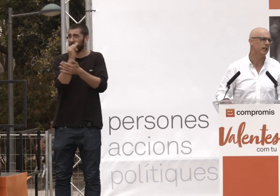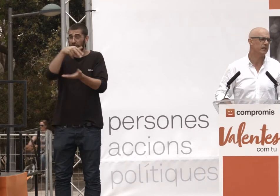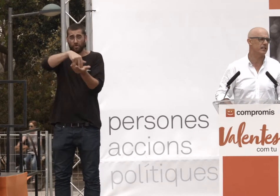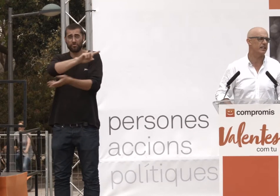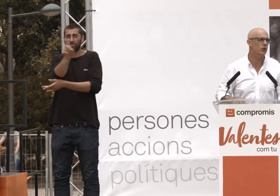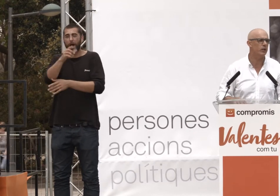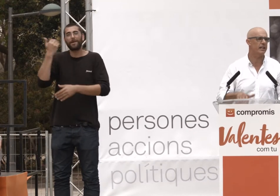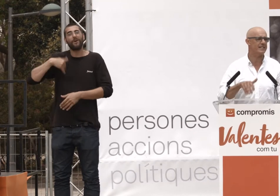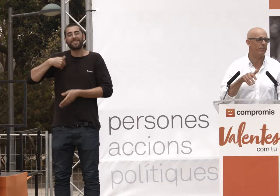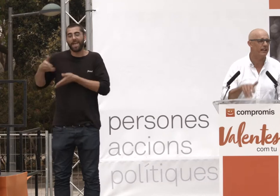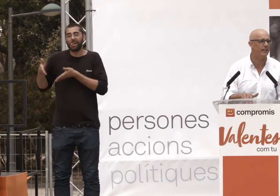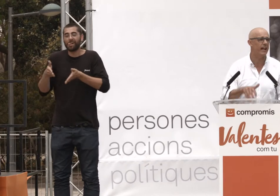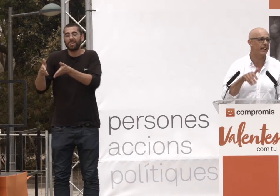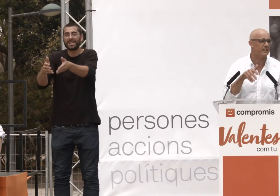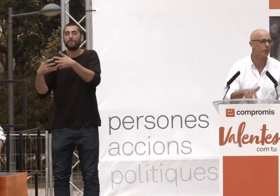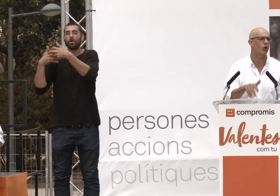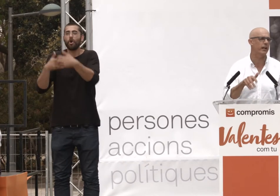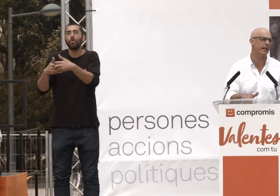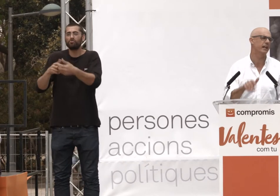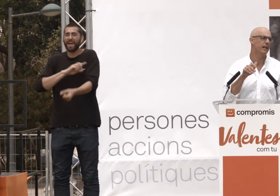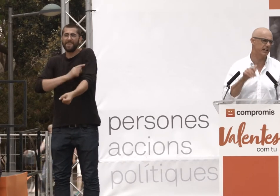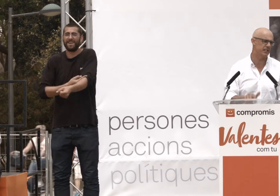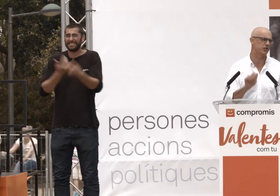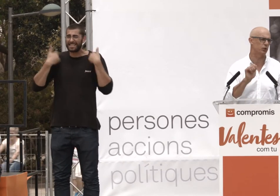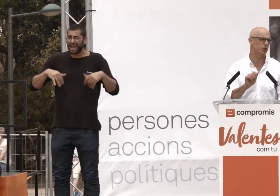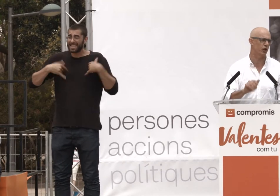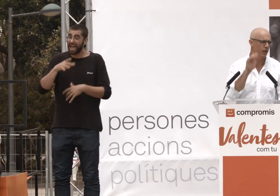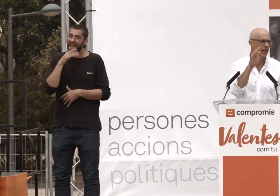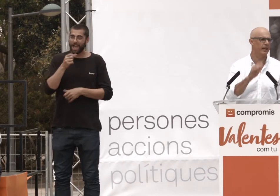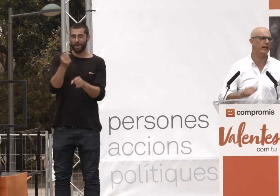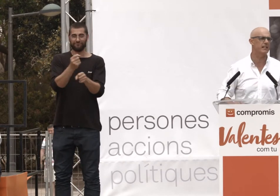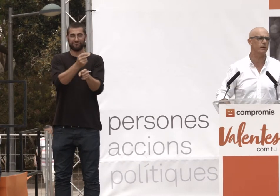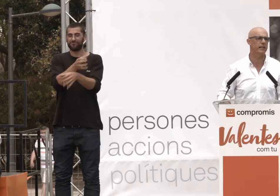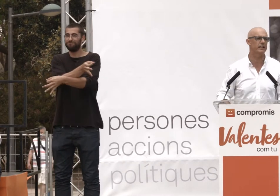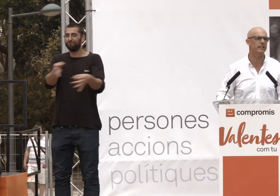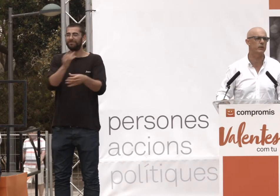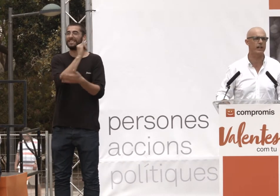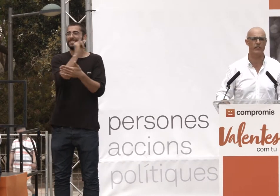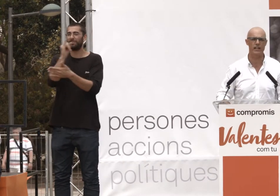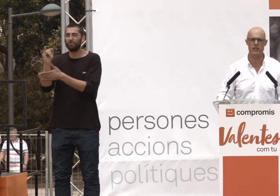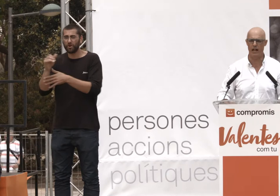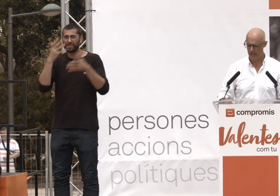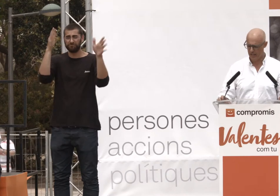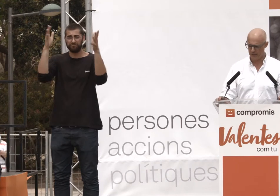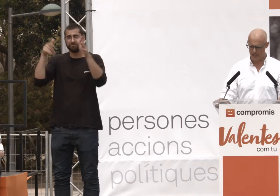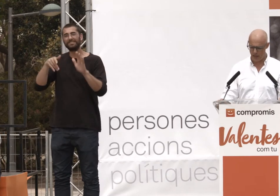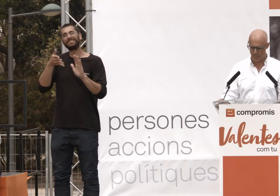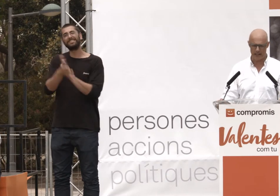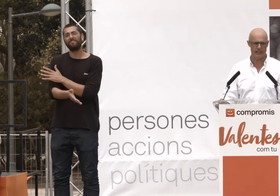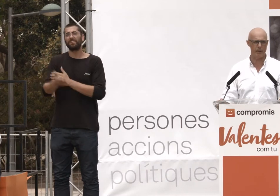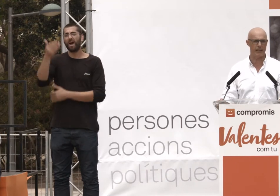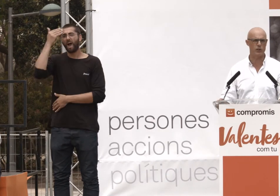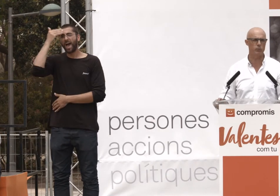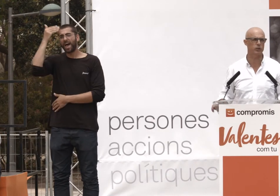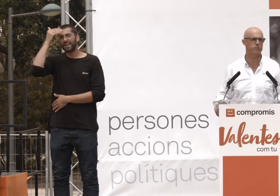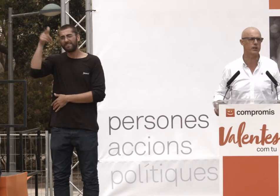camí d'esta lluita i d'esta valentia que ara estem concretant en les institucions. Crec que ells també han de tindre una referència d'eixa